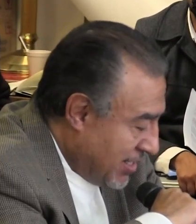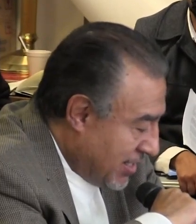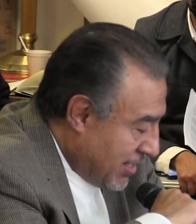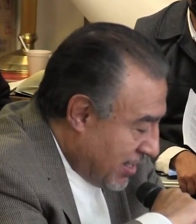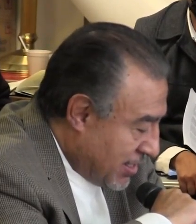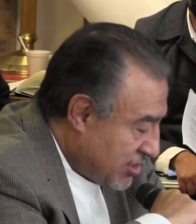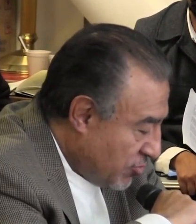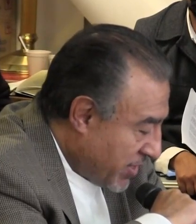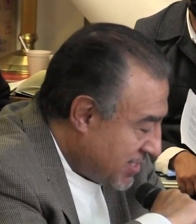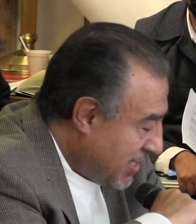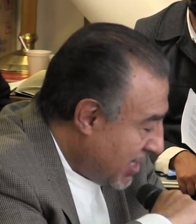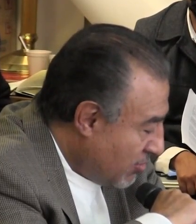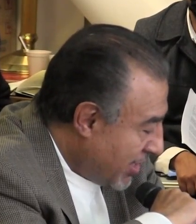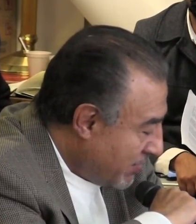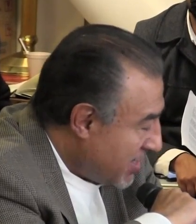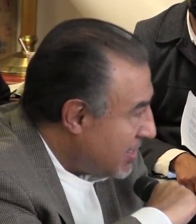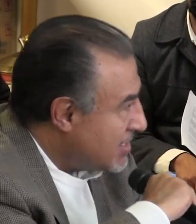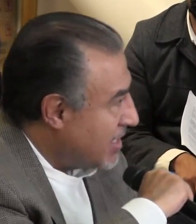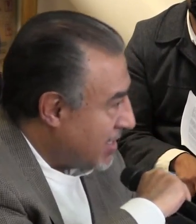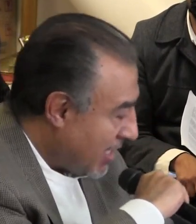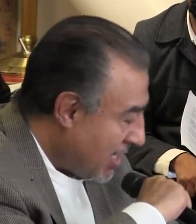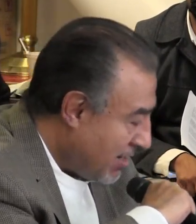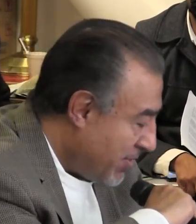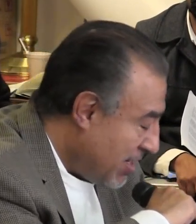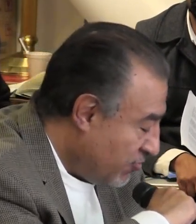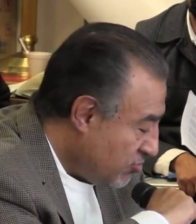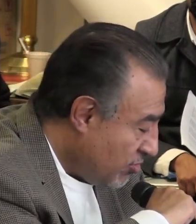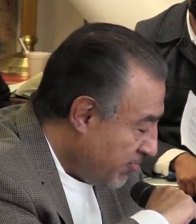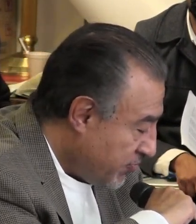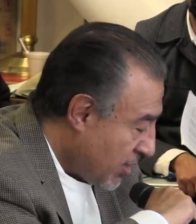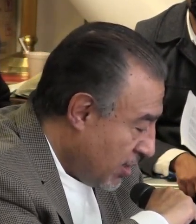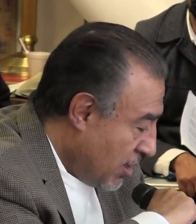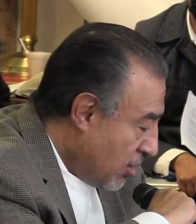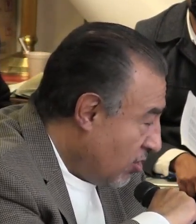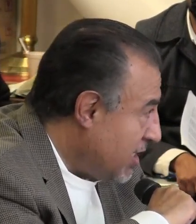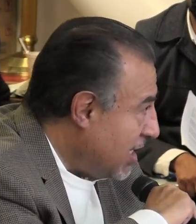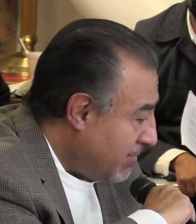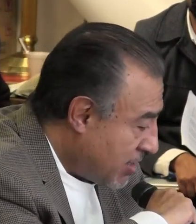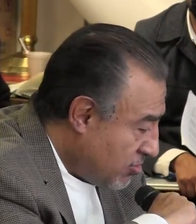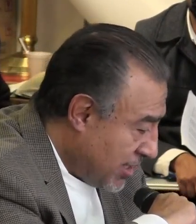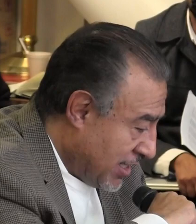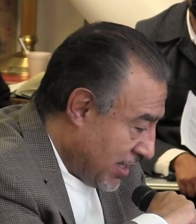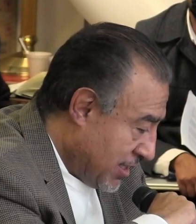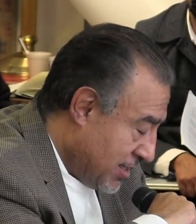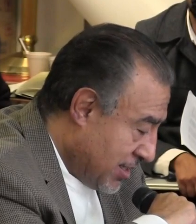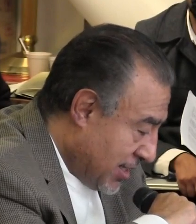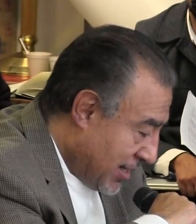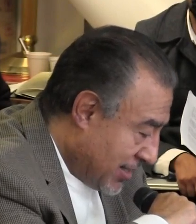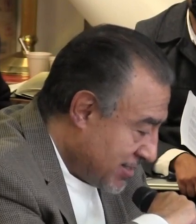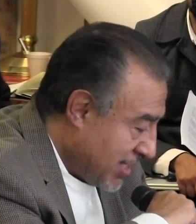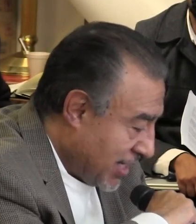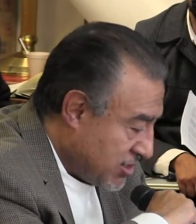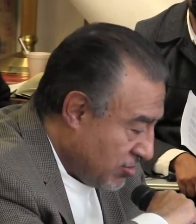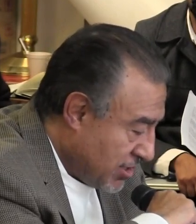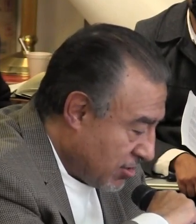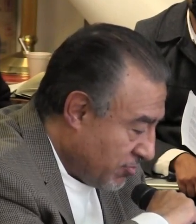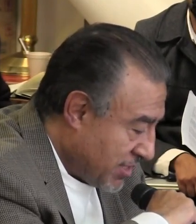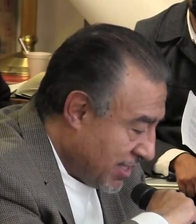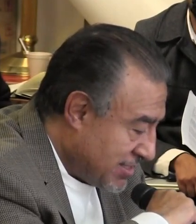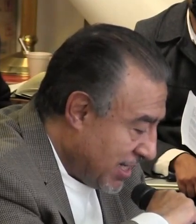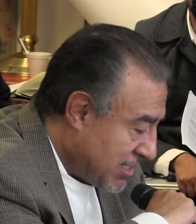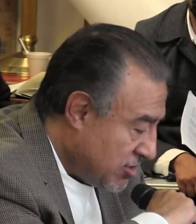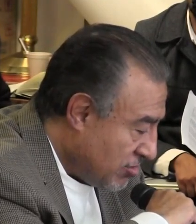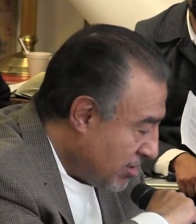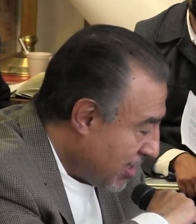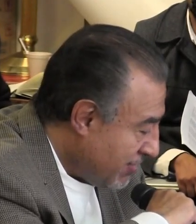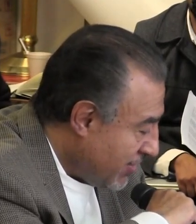esencial de su presente y una herramienta estratégica para el futuro. Hoy, en el marco de la designación del comité